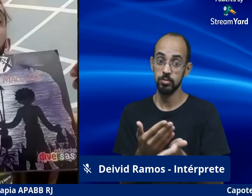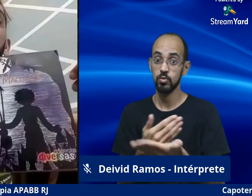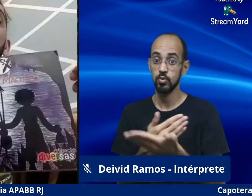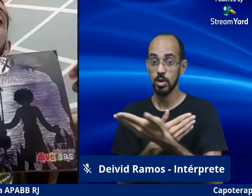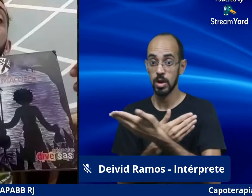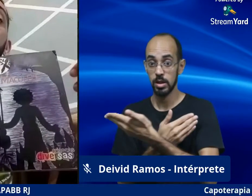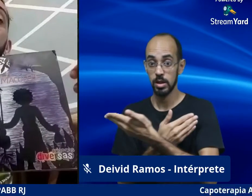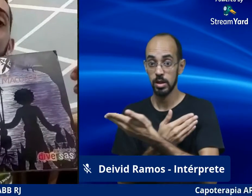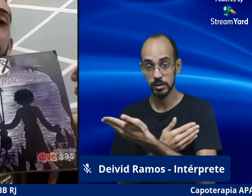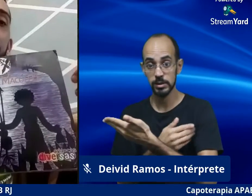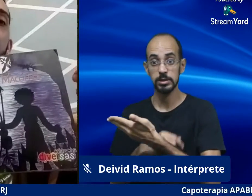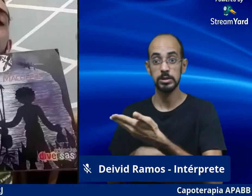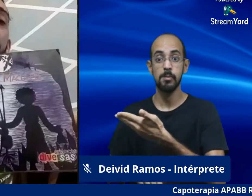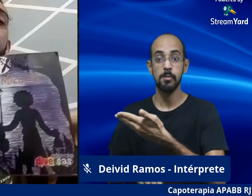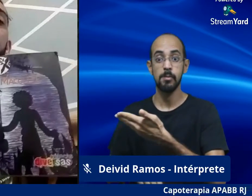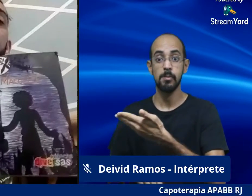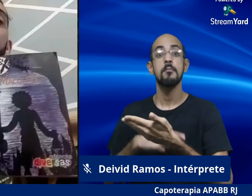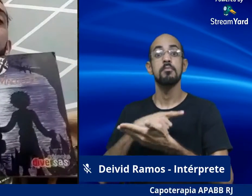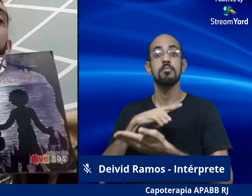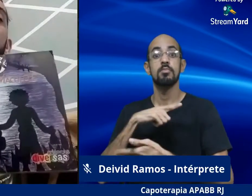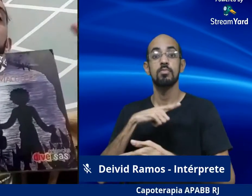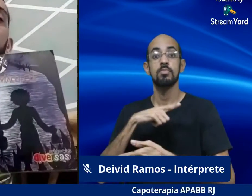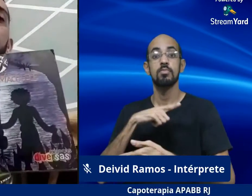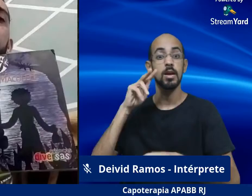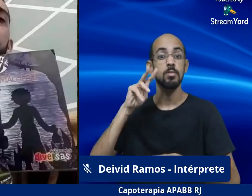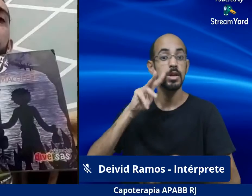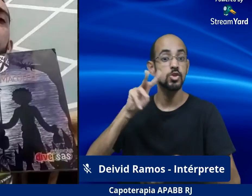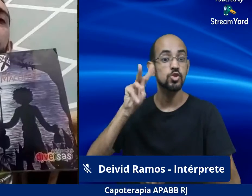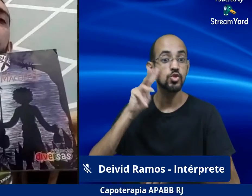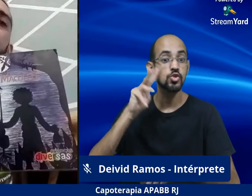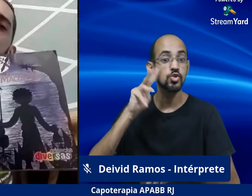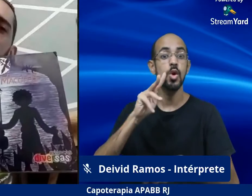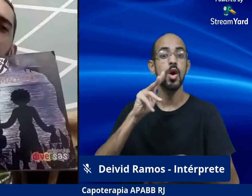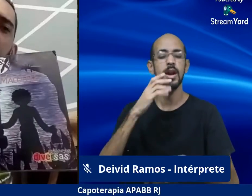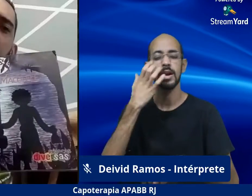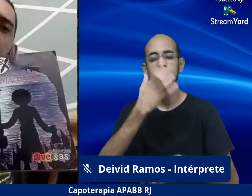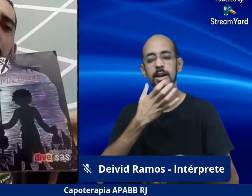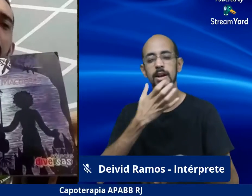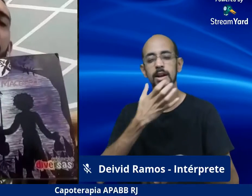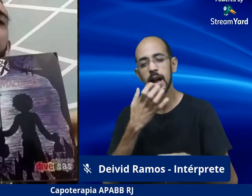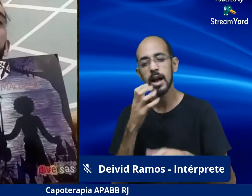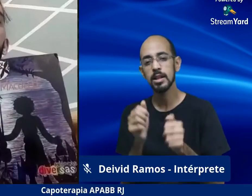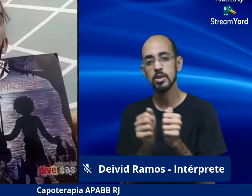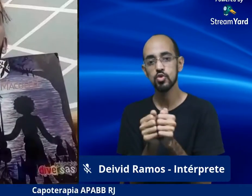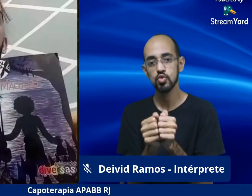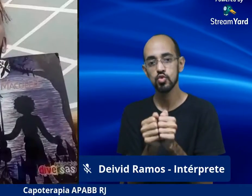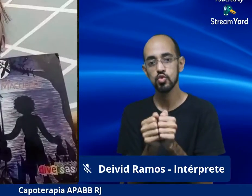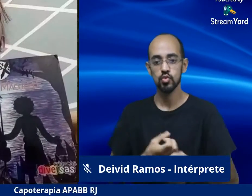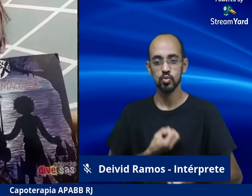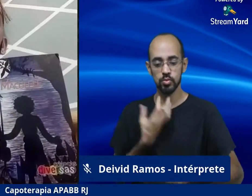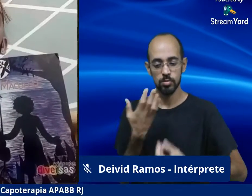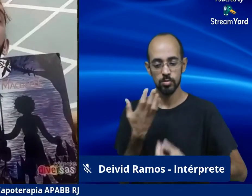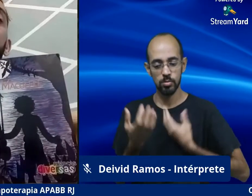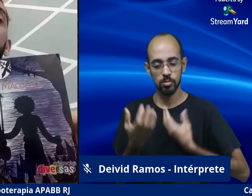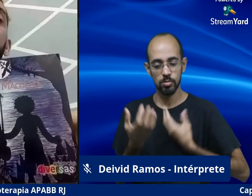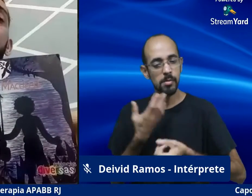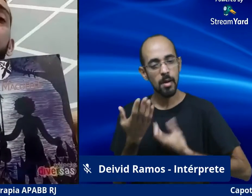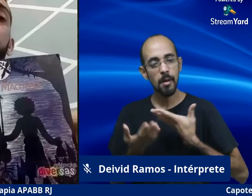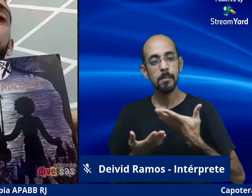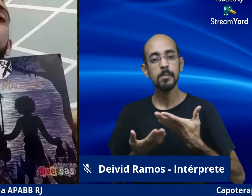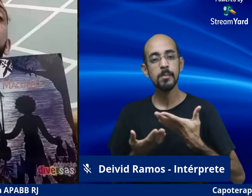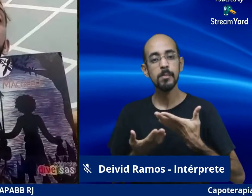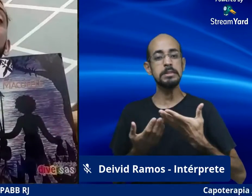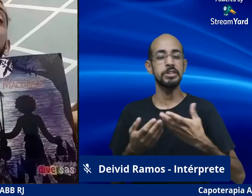essa história contada, ela também trabalha as rimas, né, que a gente vem trabalhando através da musicalidade, que a gente vem